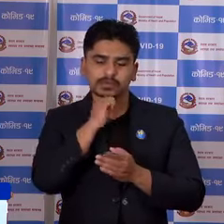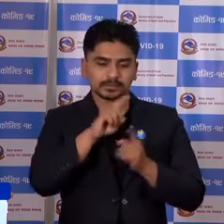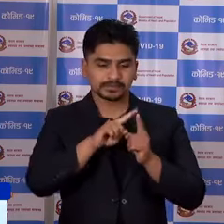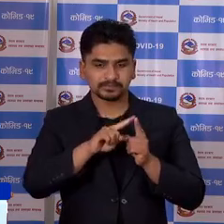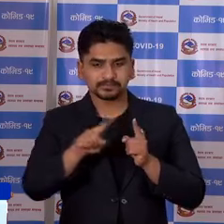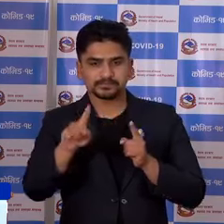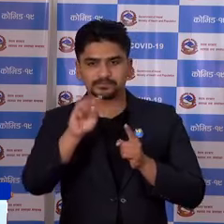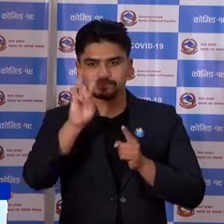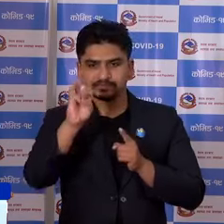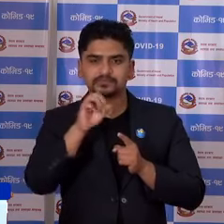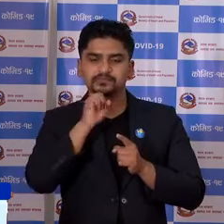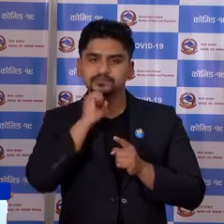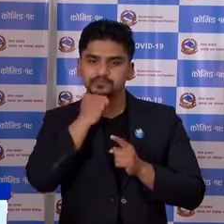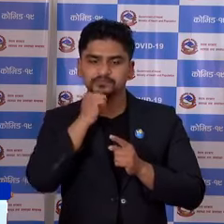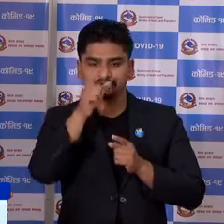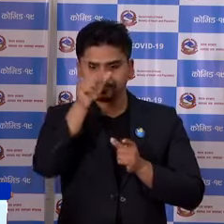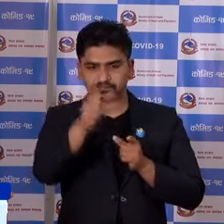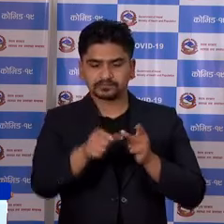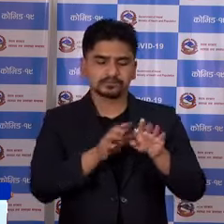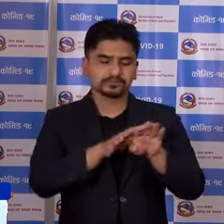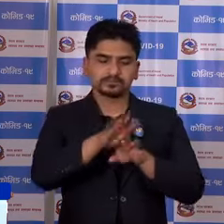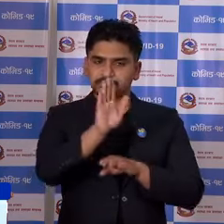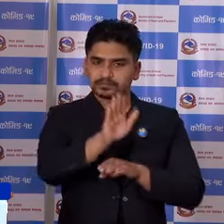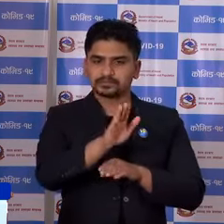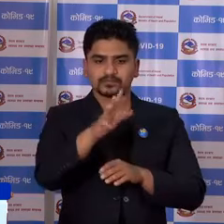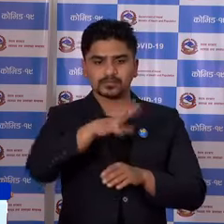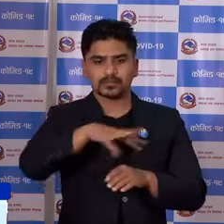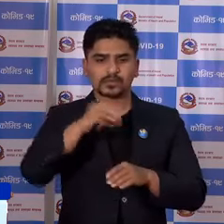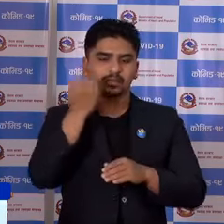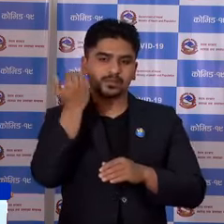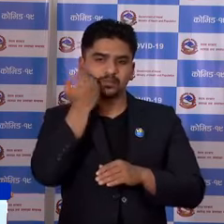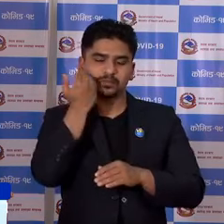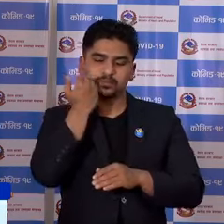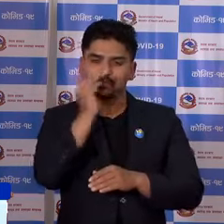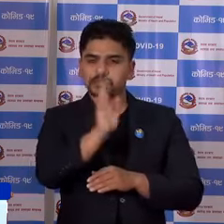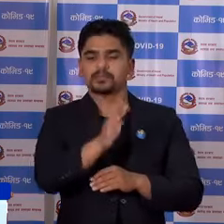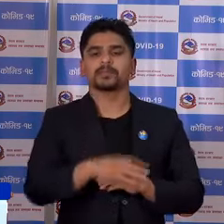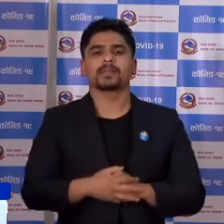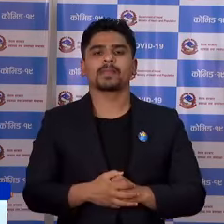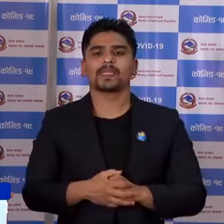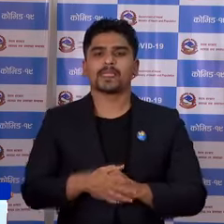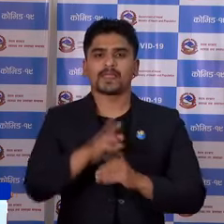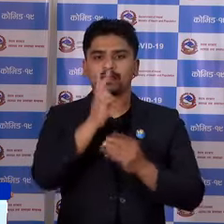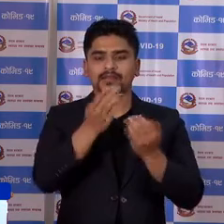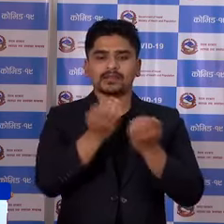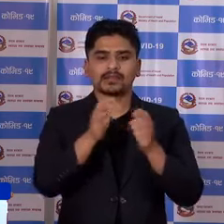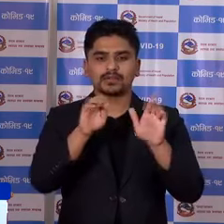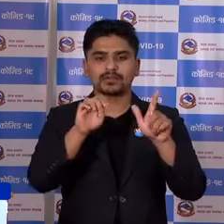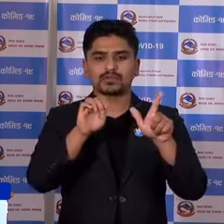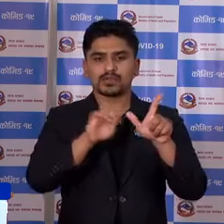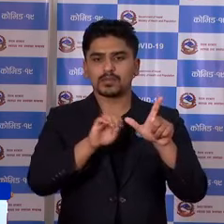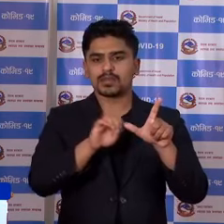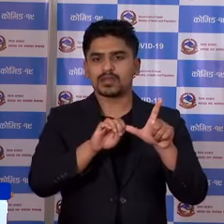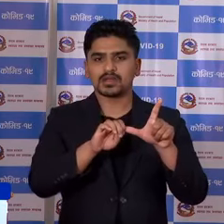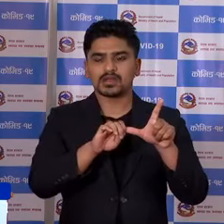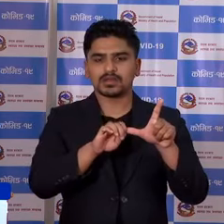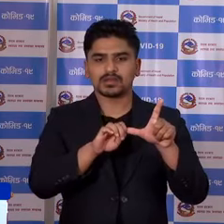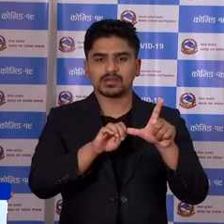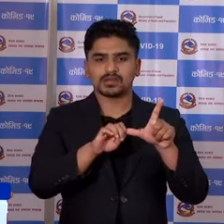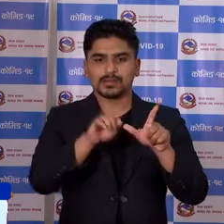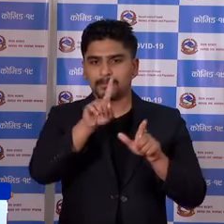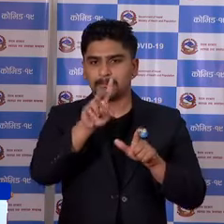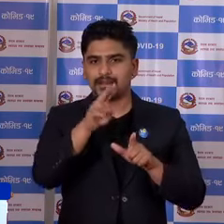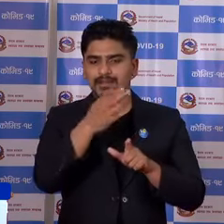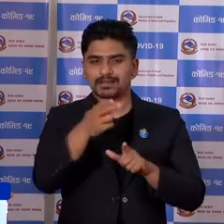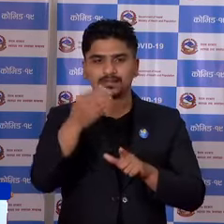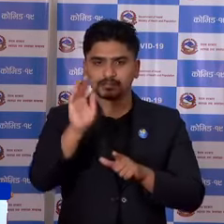12 वर्षकादेखि लिएर 30 वर्ष उमेरका व्यक्तिहरू हुनुहुन्छ, सबै पुरुष हुनुहुन्छ। त्यसै गरी सप्तरीका